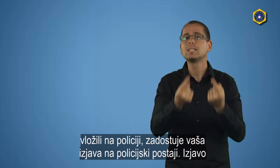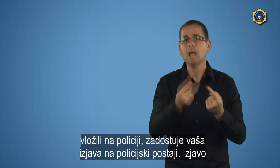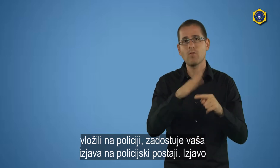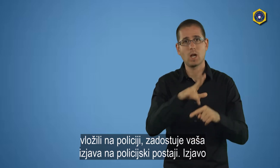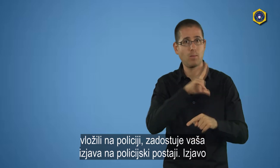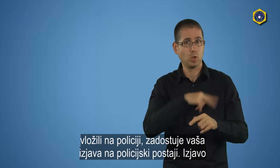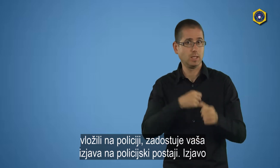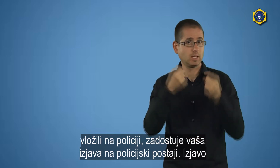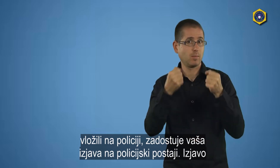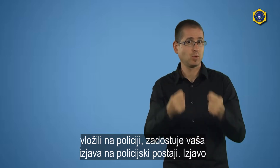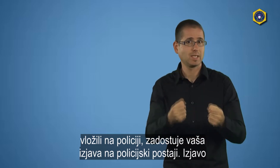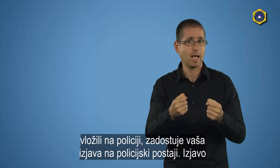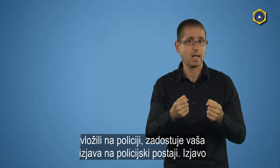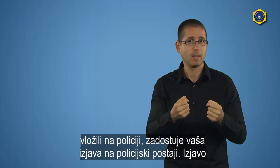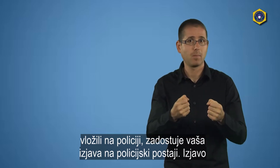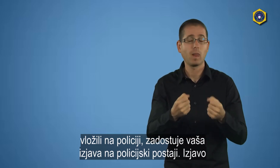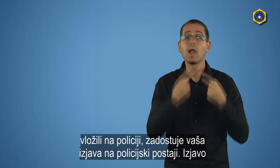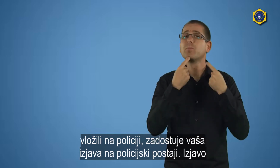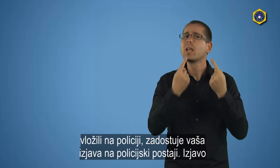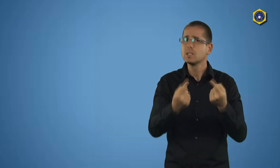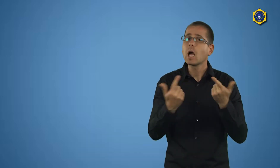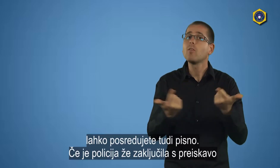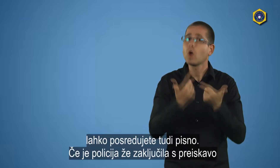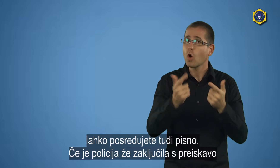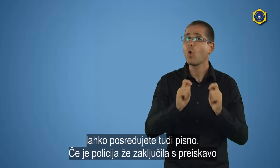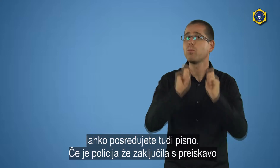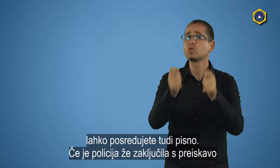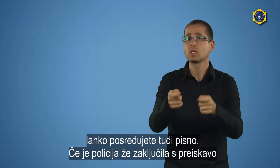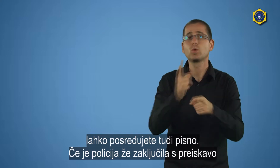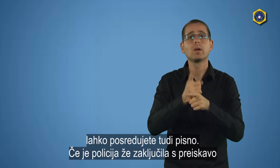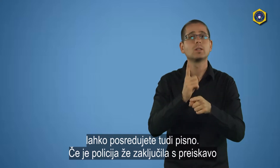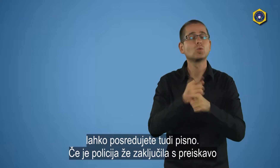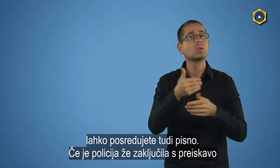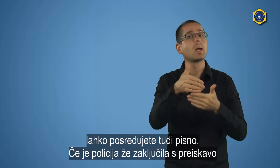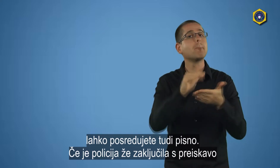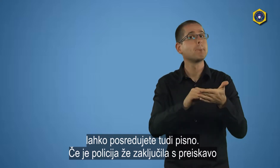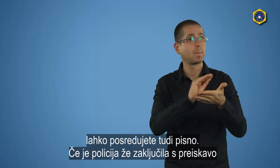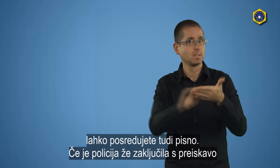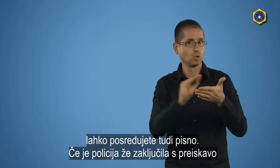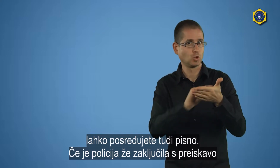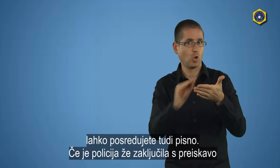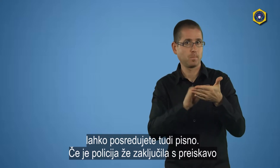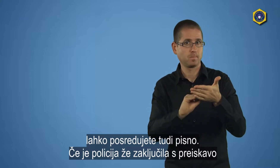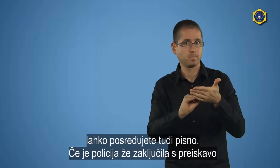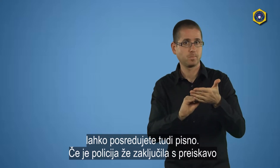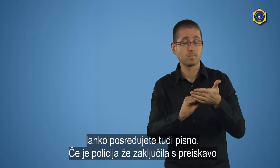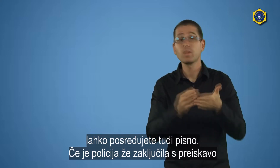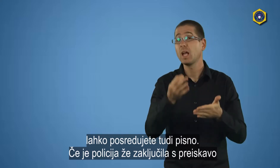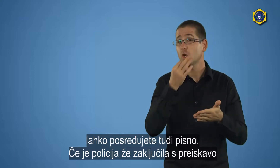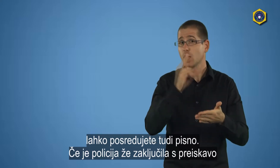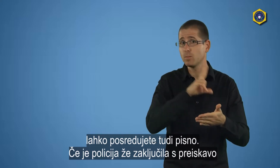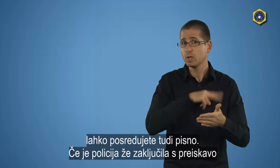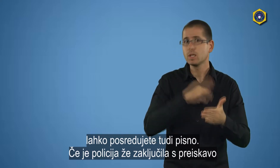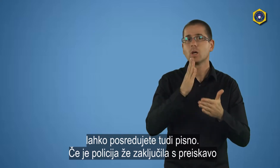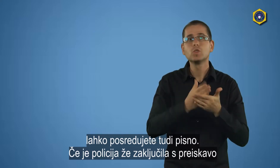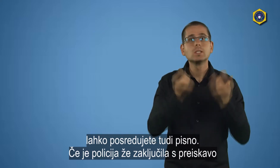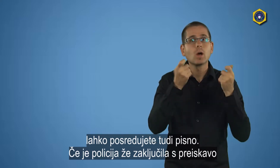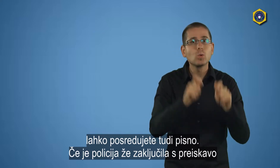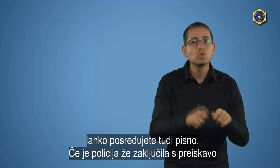policijski postaji. Izjavo lahko posredujete tudi pisno. Če je policija že zaključila